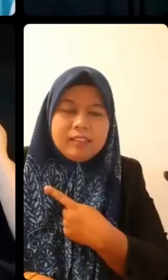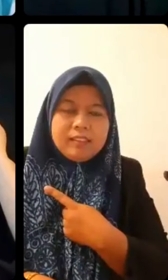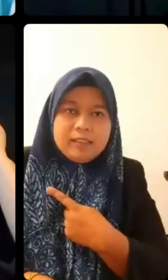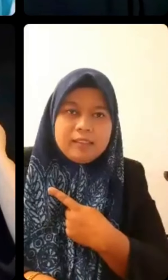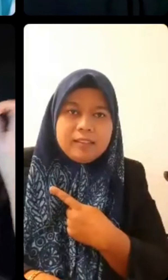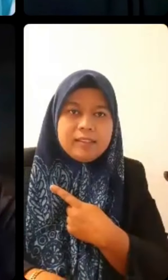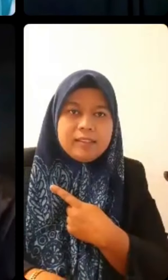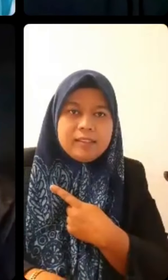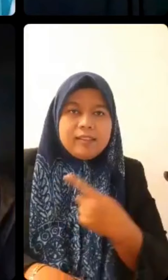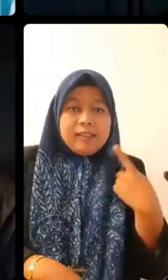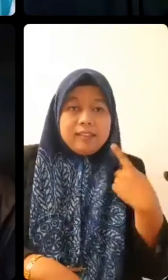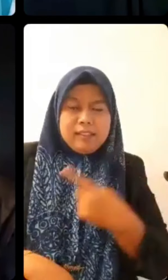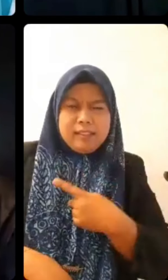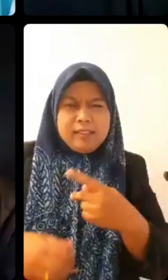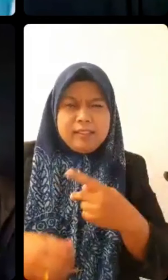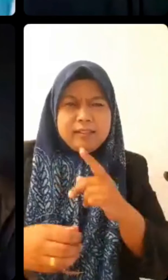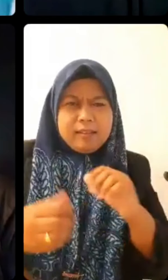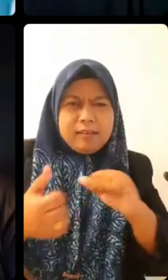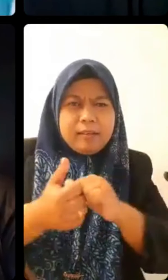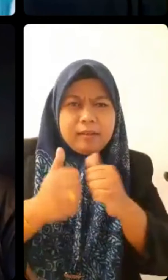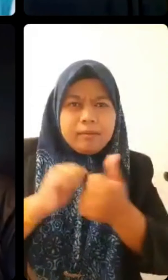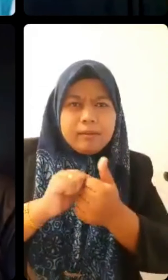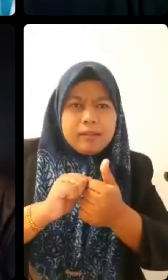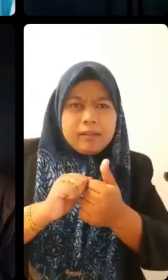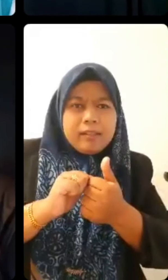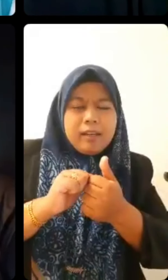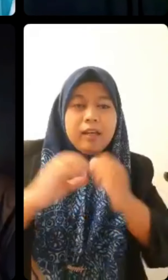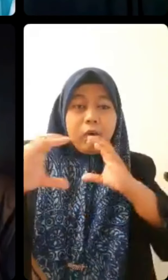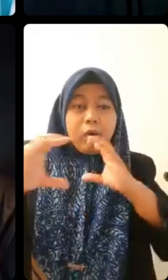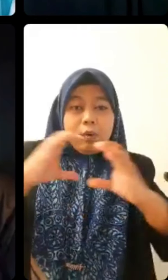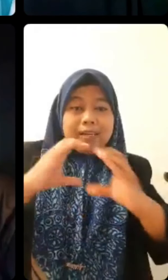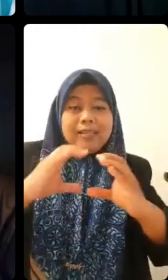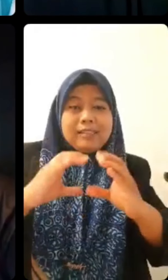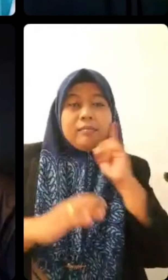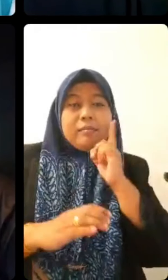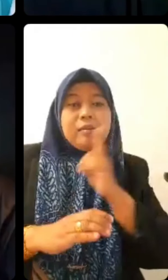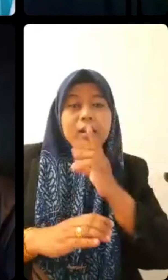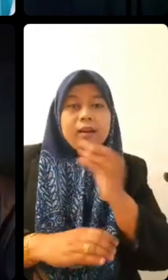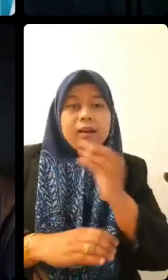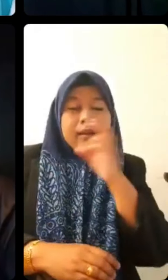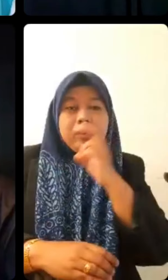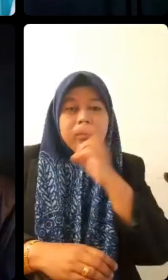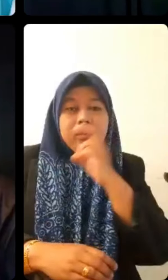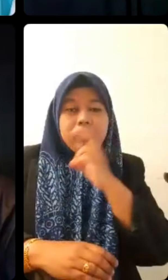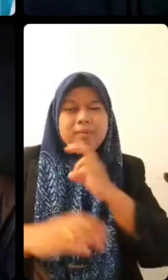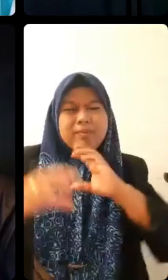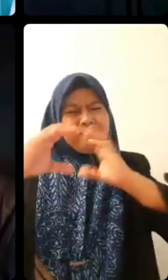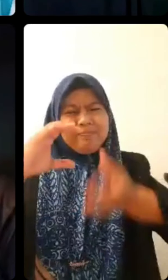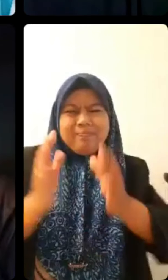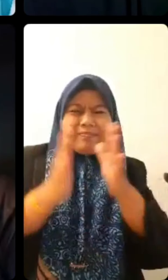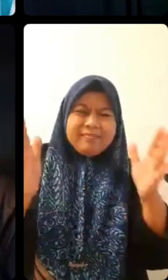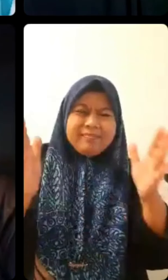penting. Kita kena kurangkan jurang ni. Jurang ni yang menjadi masalah antara orang pekak dan orang normal. Sebab tu